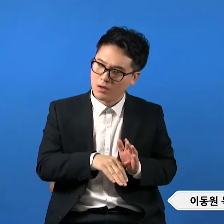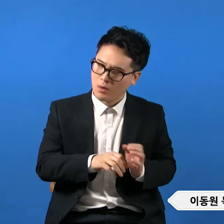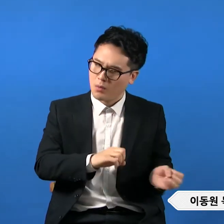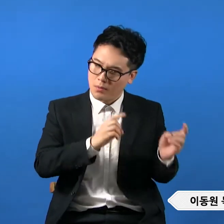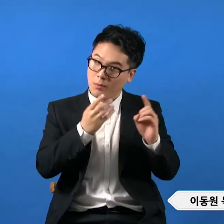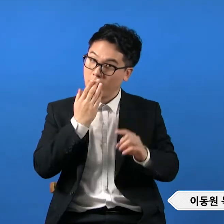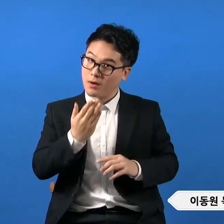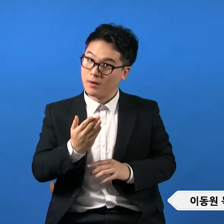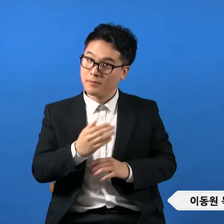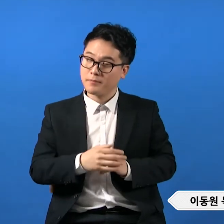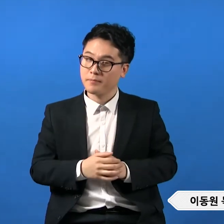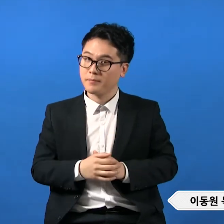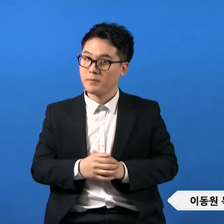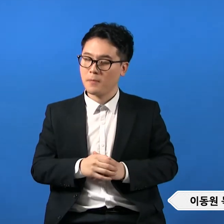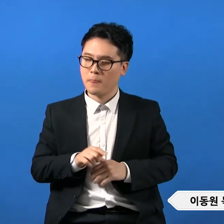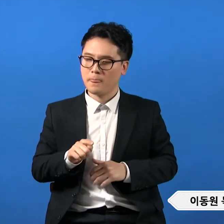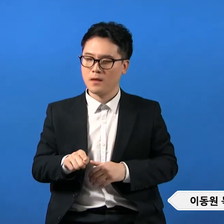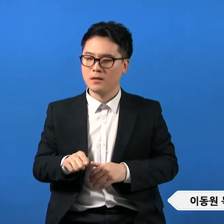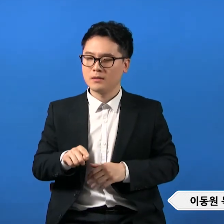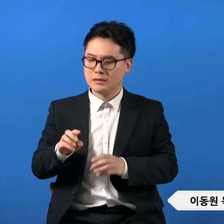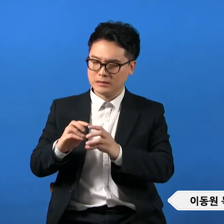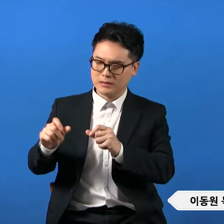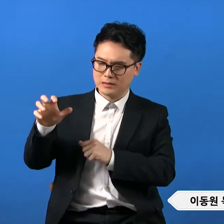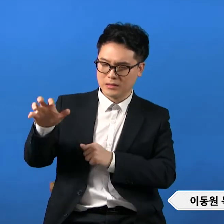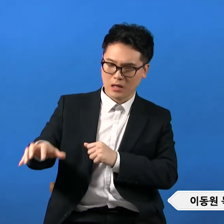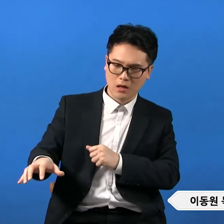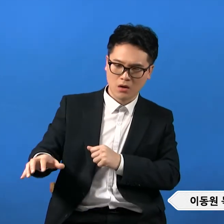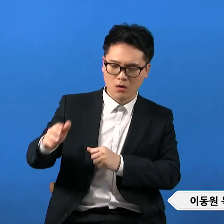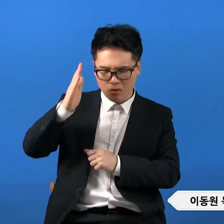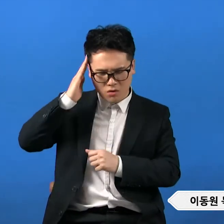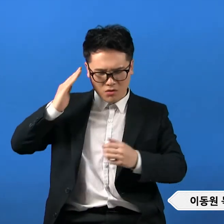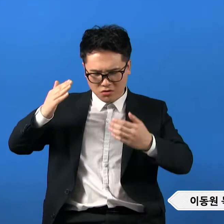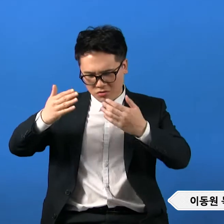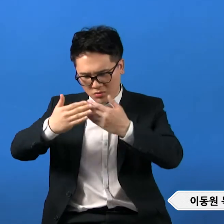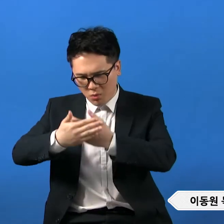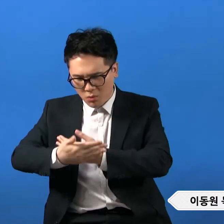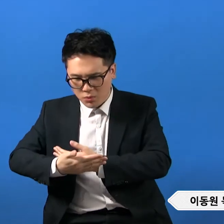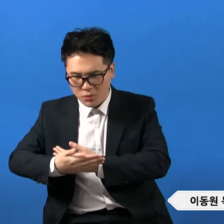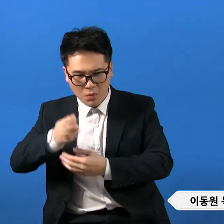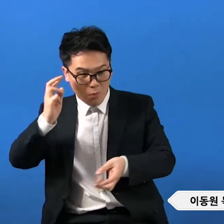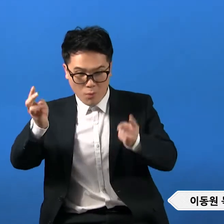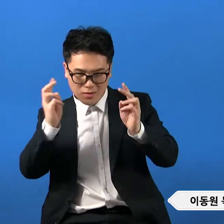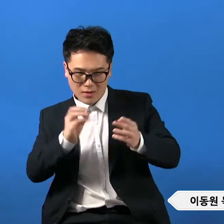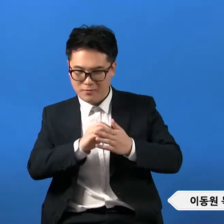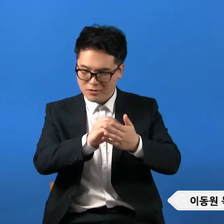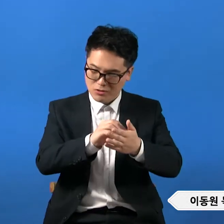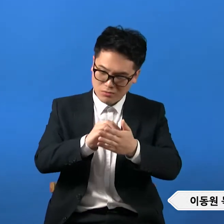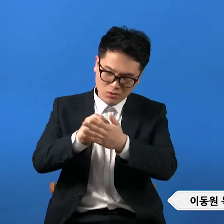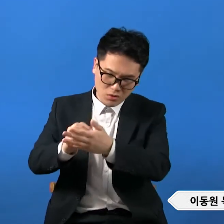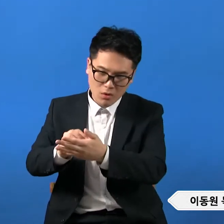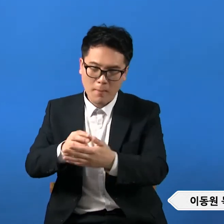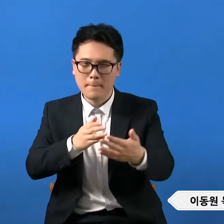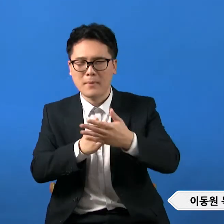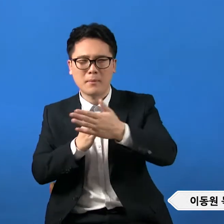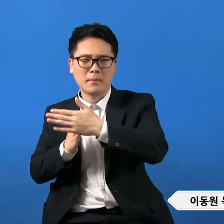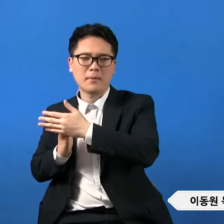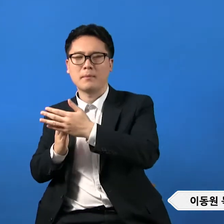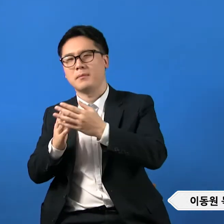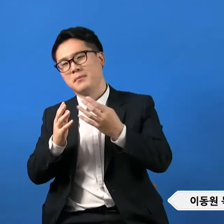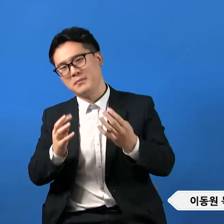땅의 청년들은 오늘 그들이 살고 있는 이 땅을 소위 헬조선이라는 말로 표현하고